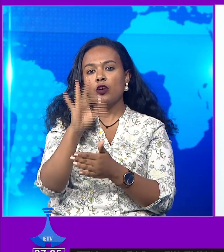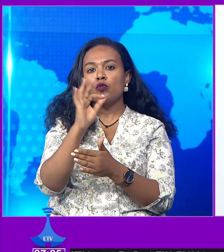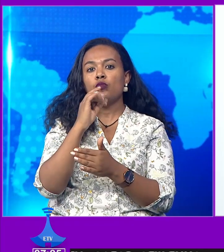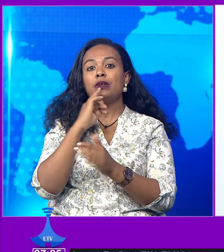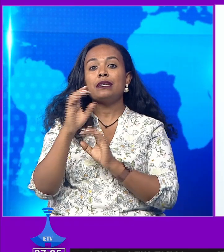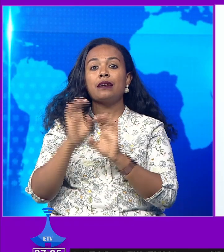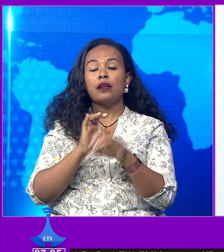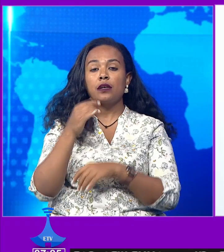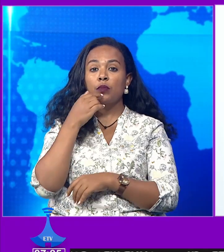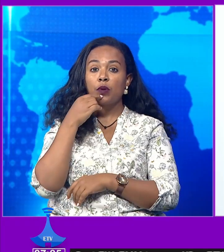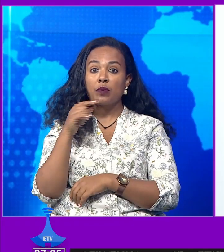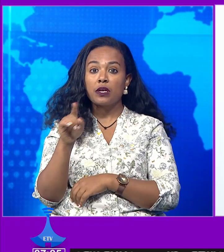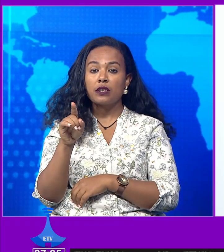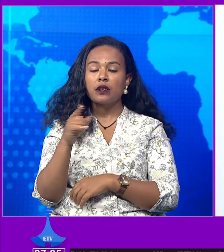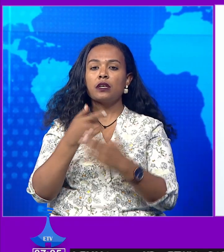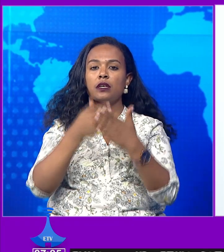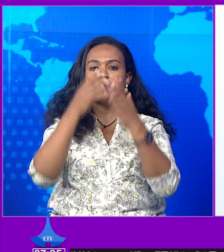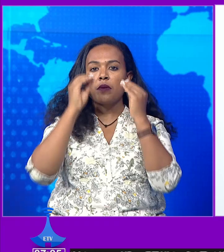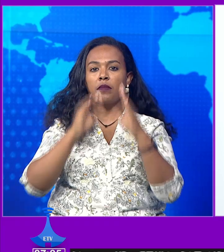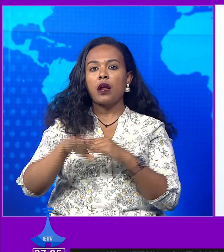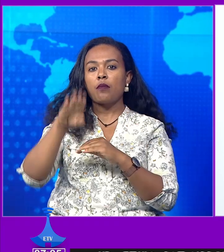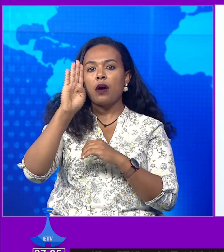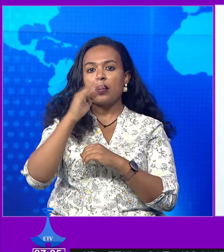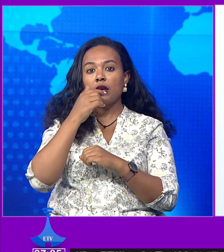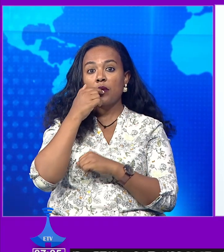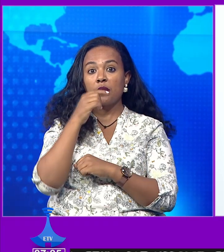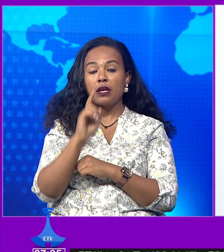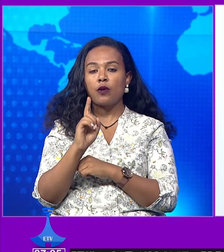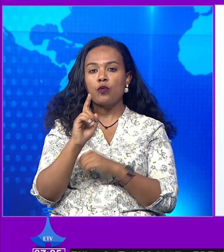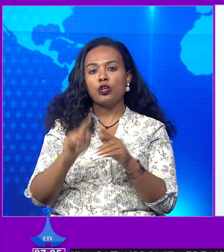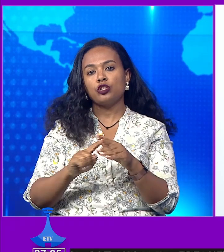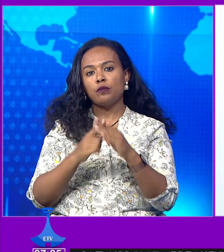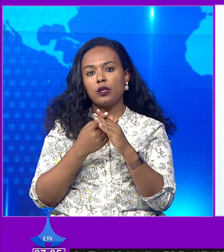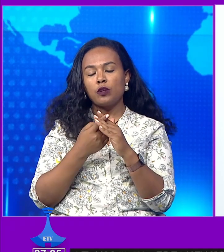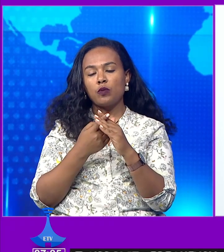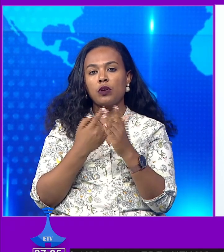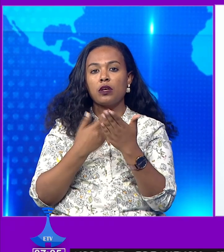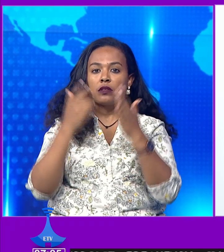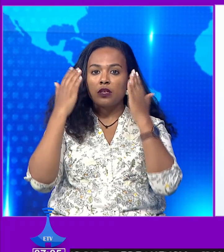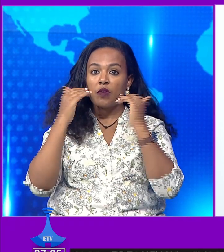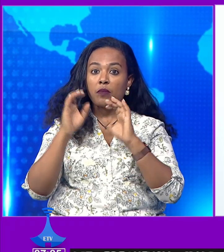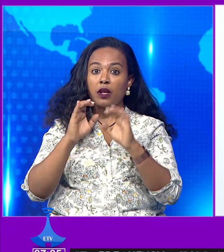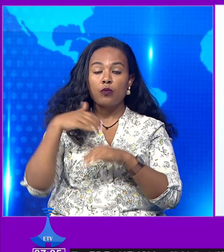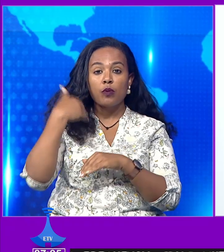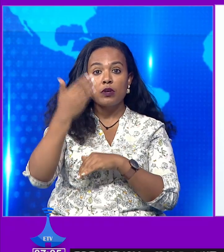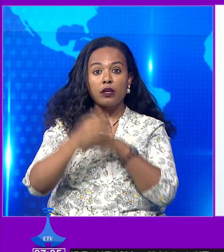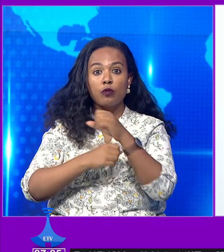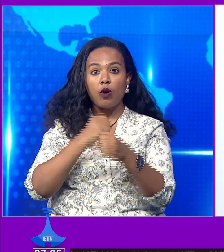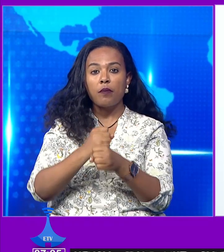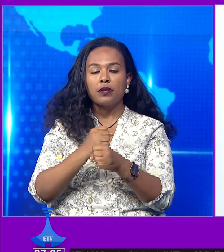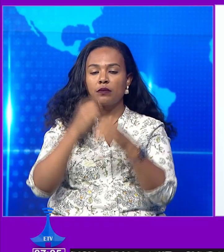እናርግ በሚል ይሄ መምህራን ባንክ የሚለውን ኢኒሺዬቲቭ የጀመርነው እኛ። ተስፋ የምናደርገው በሚቀጥለው ዓመት